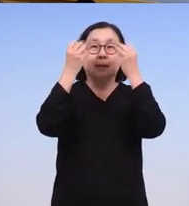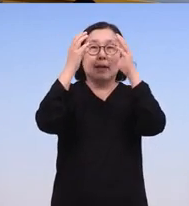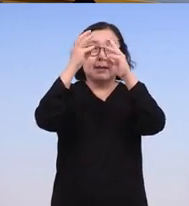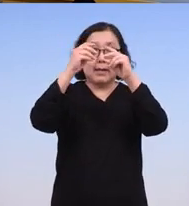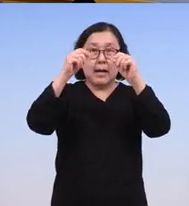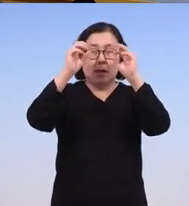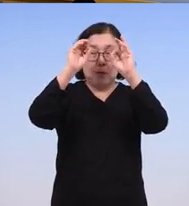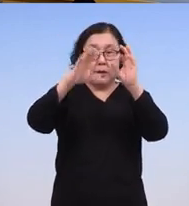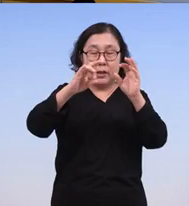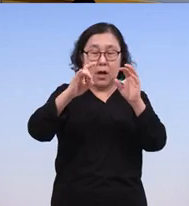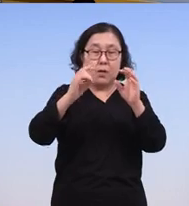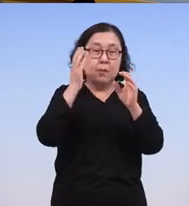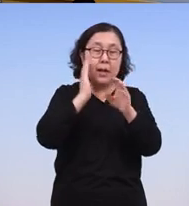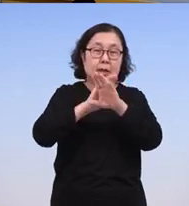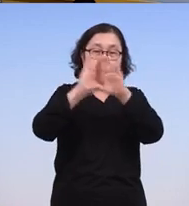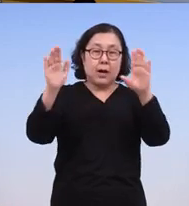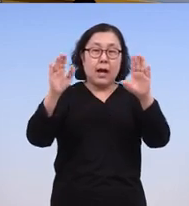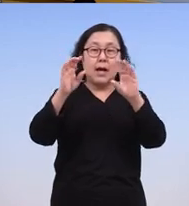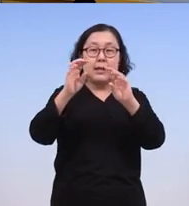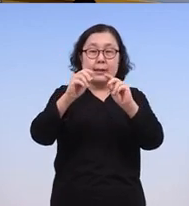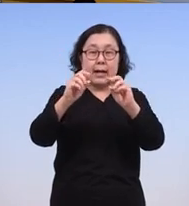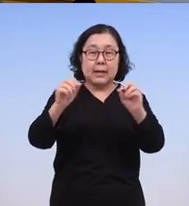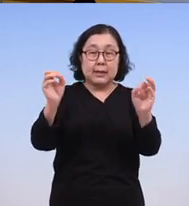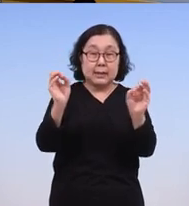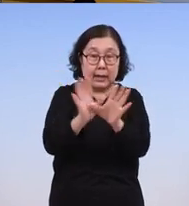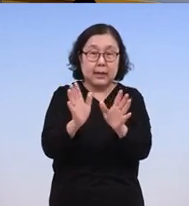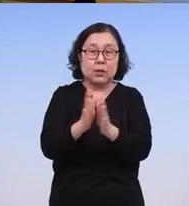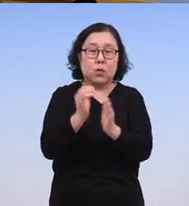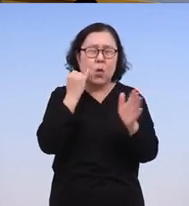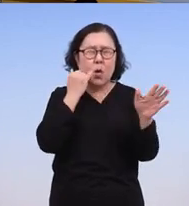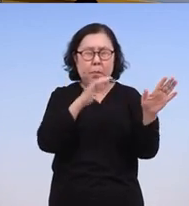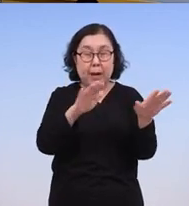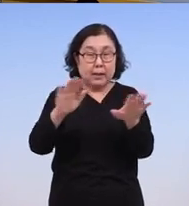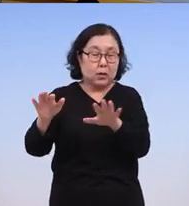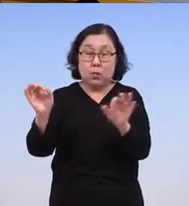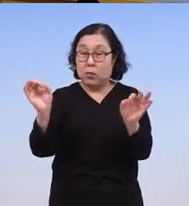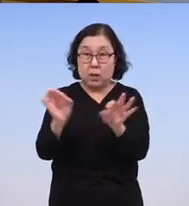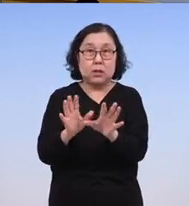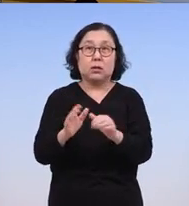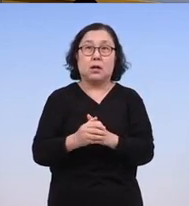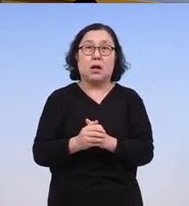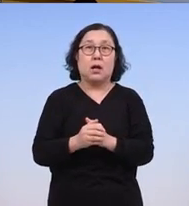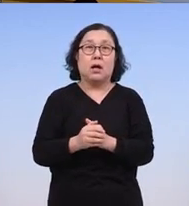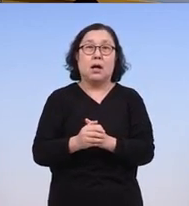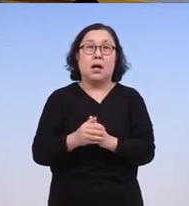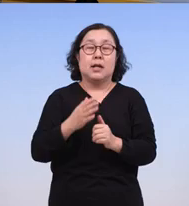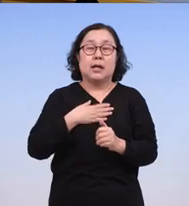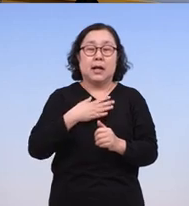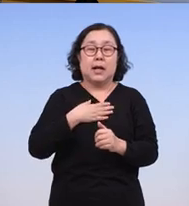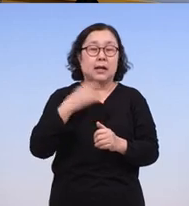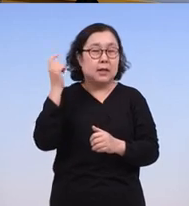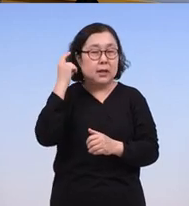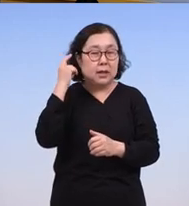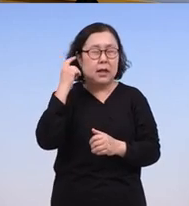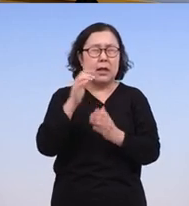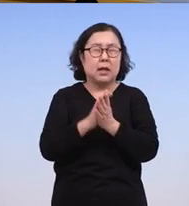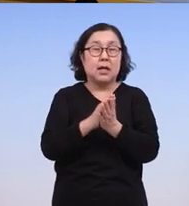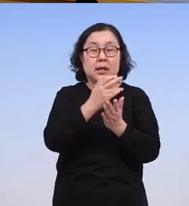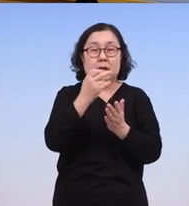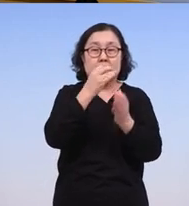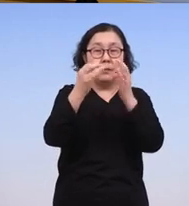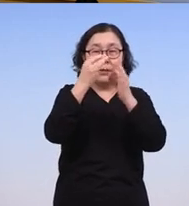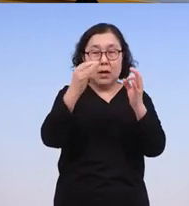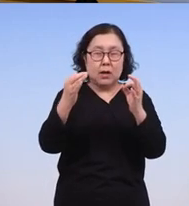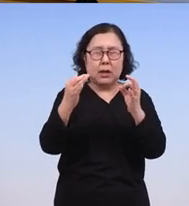새 땅을 보니 처음 하늘과 처음 땅이 없어졌고 바다도 다시 있지 않더라. 3절 4절, 내가 들으니 보좌에서 큰 음성이